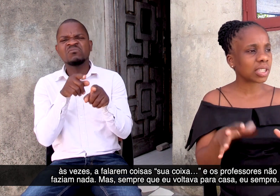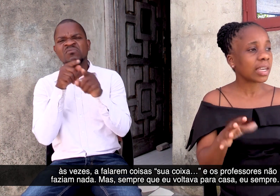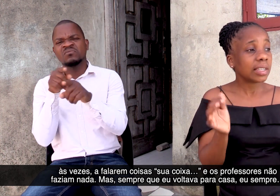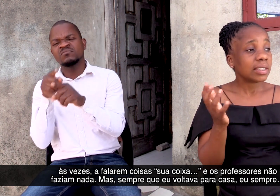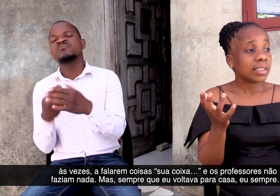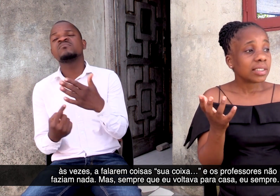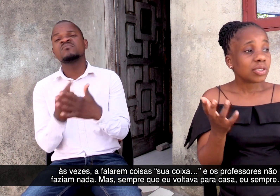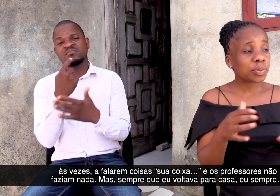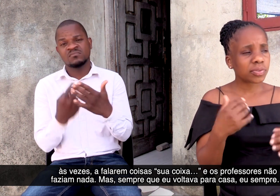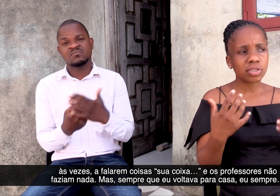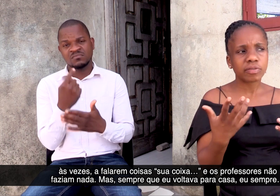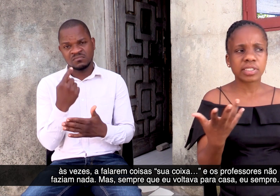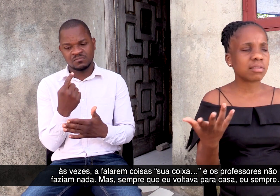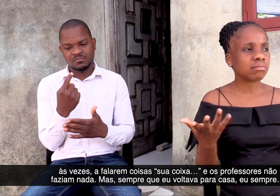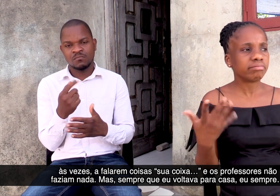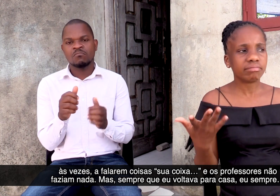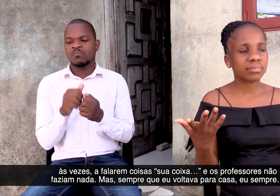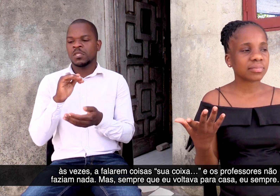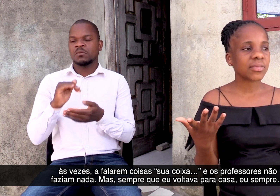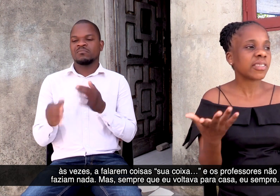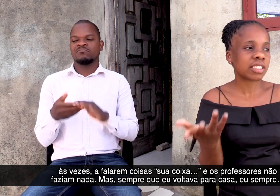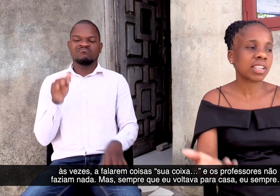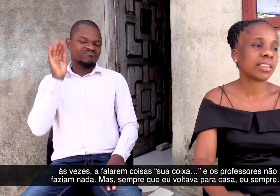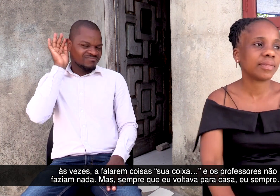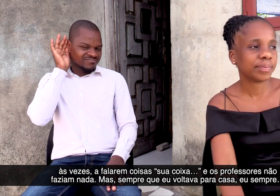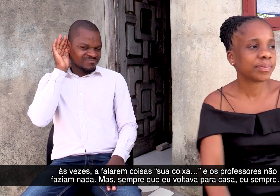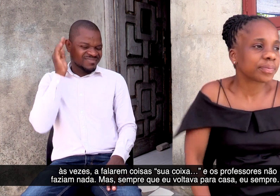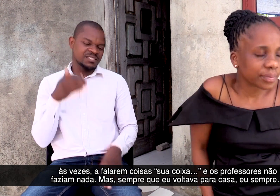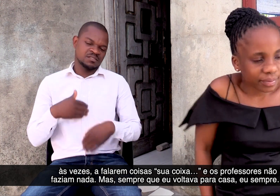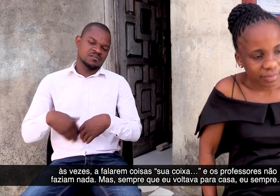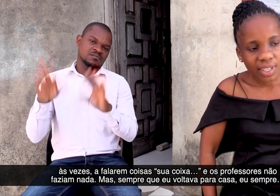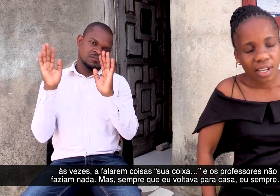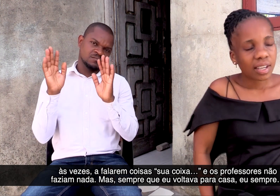não sei o quê. E os professores não faziam nada.